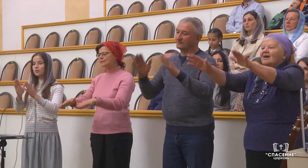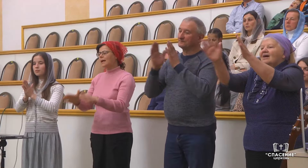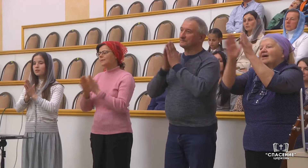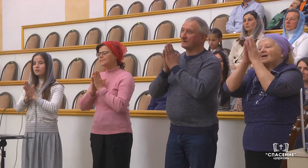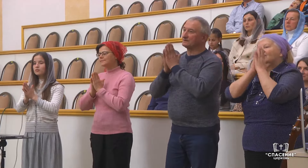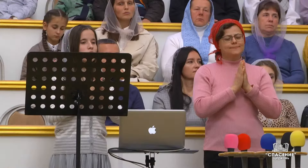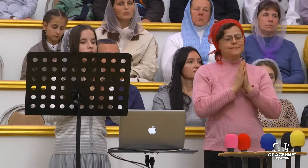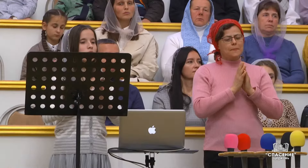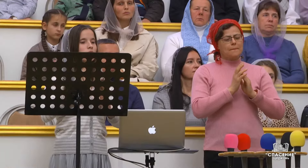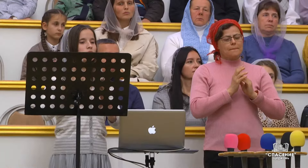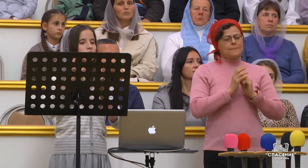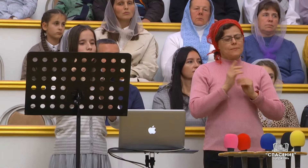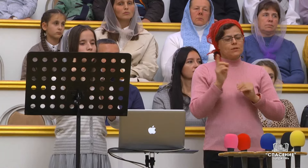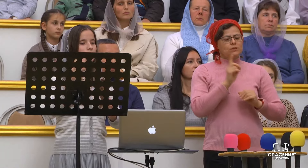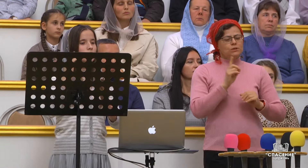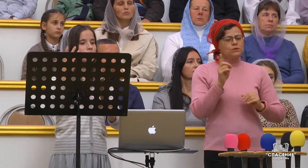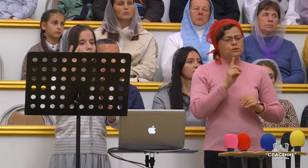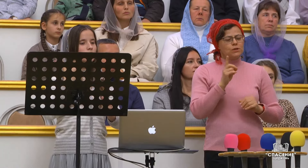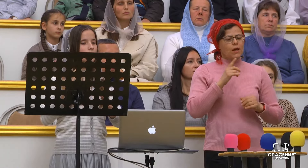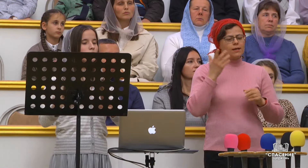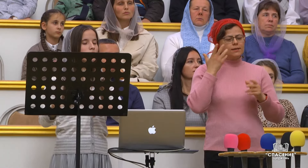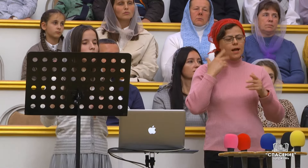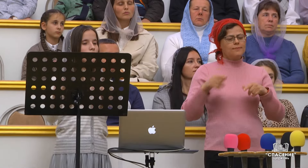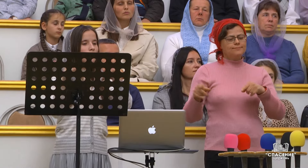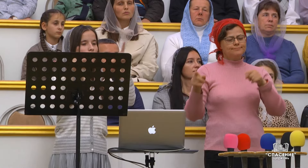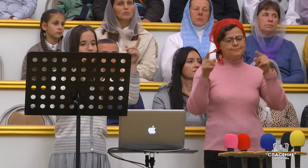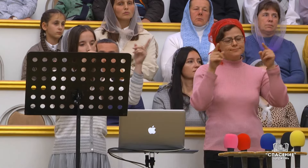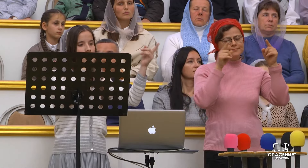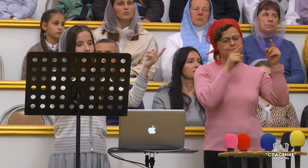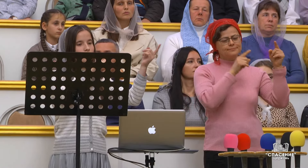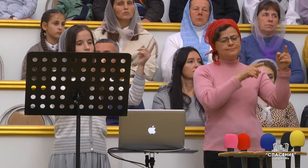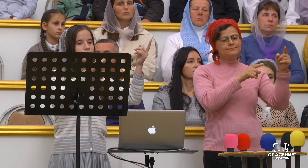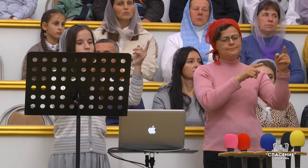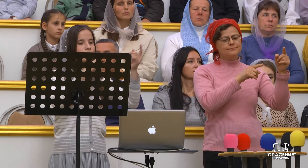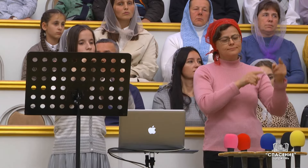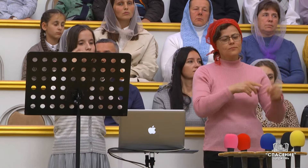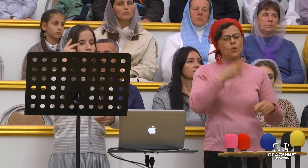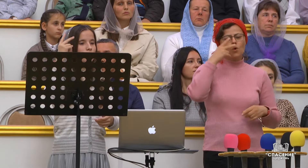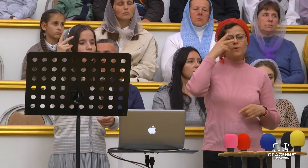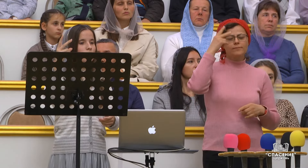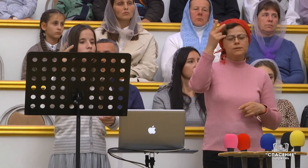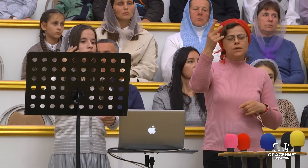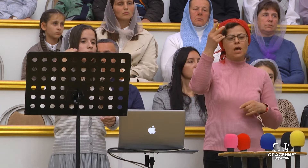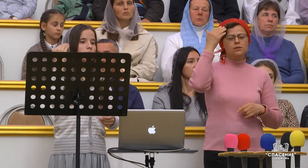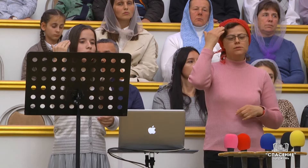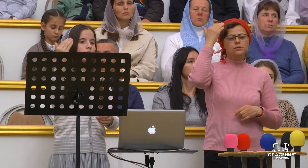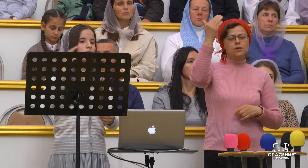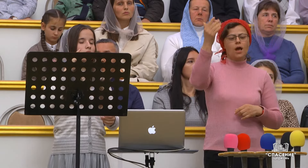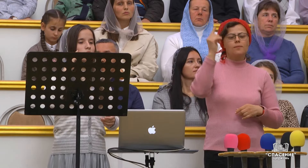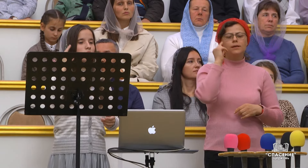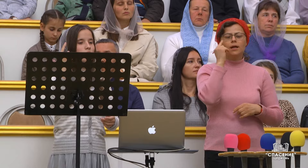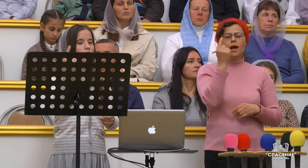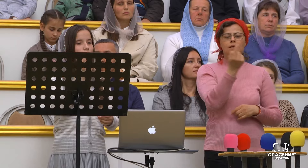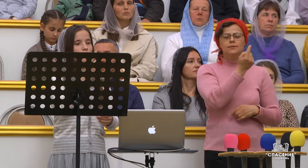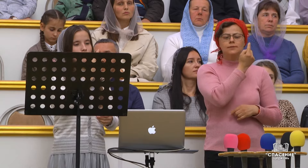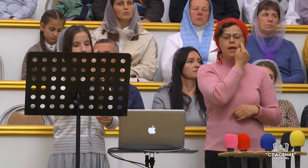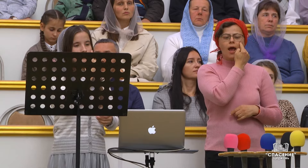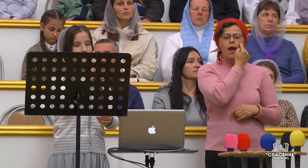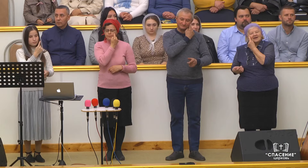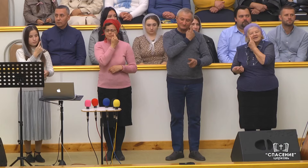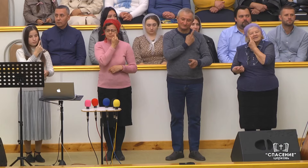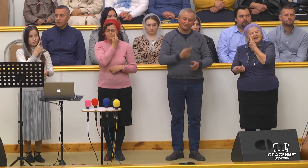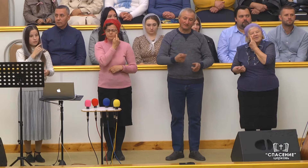делах, чтобы, придя к твоим ногам, увидеть в твоих